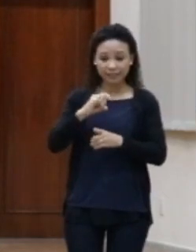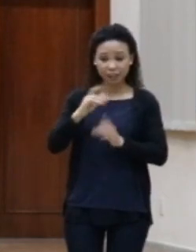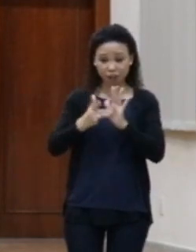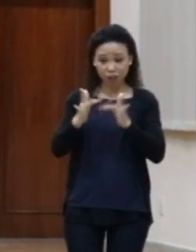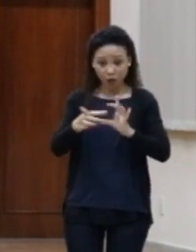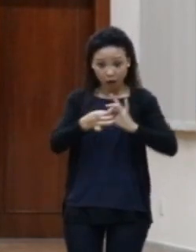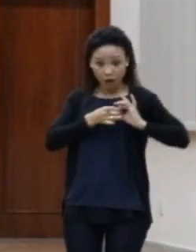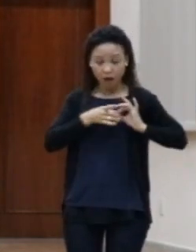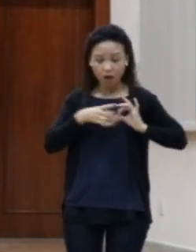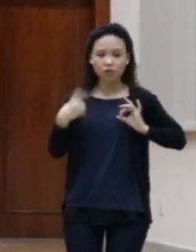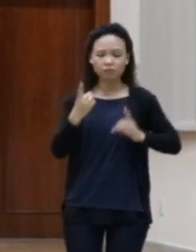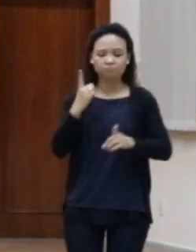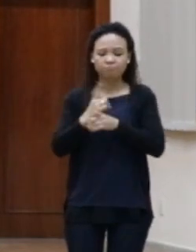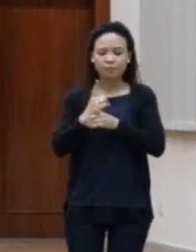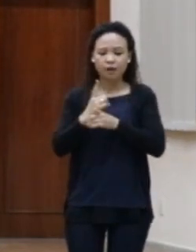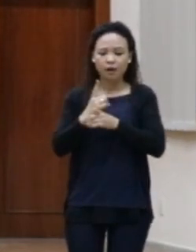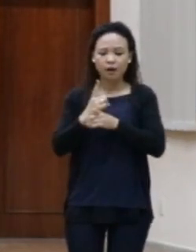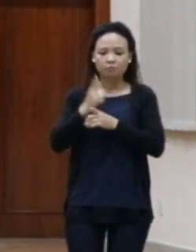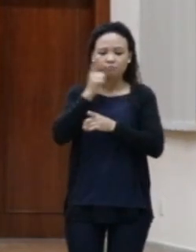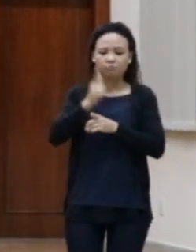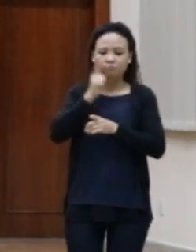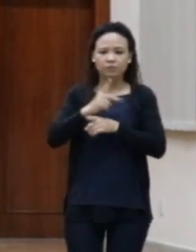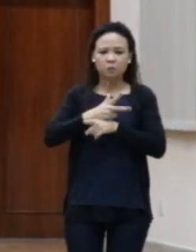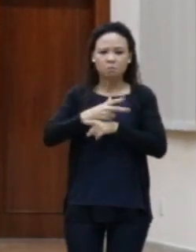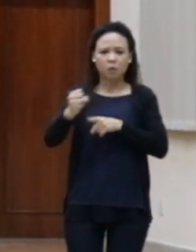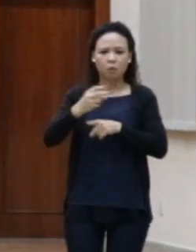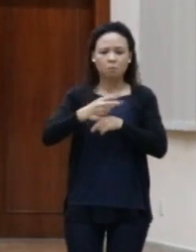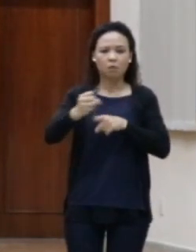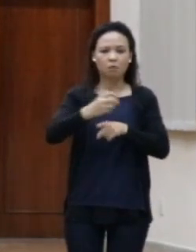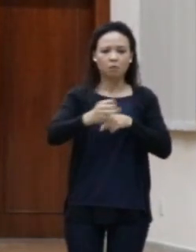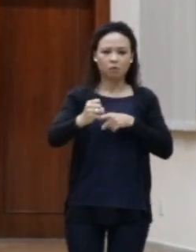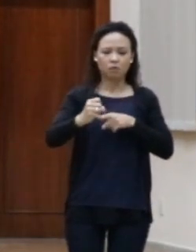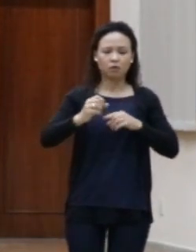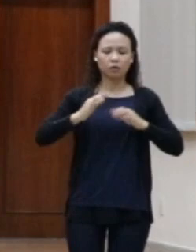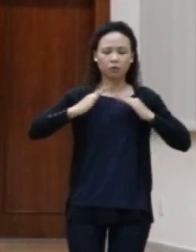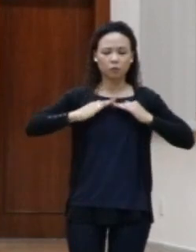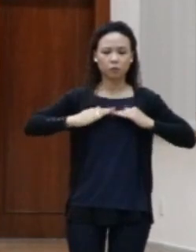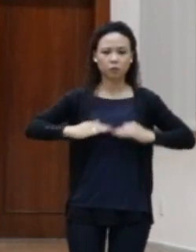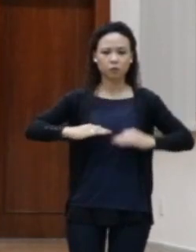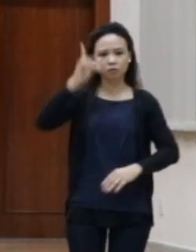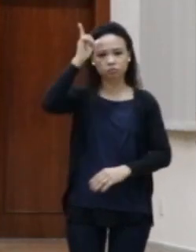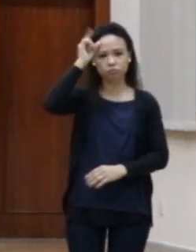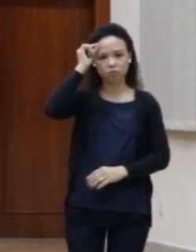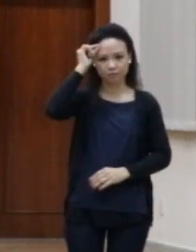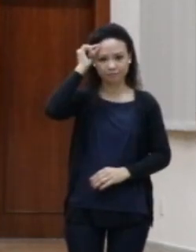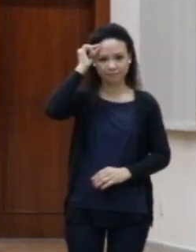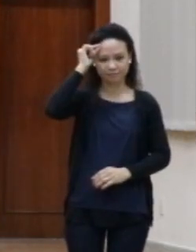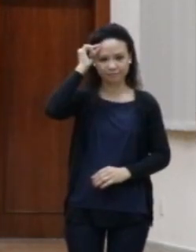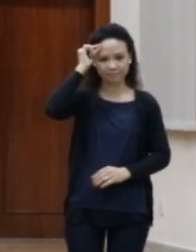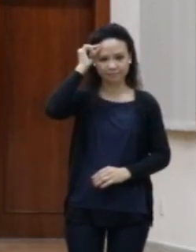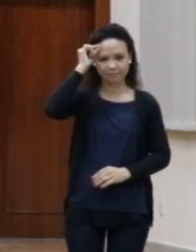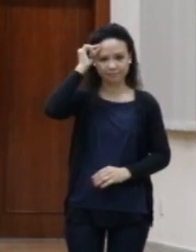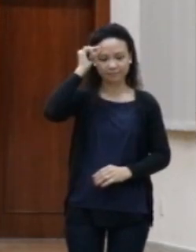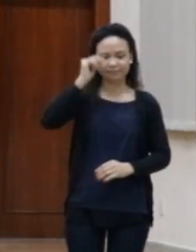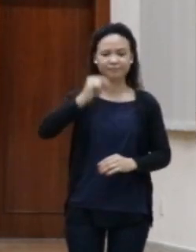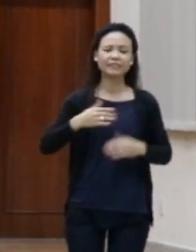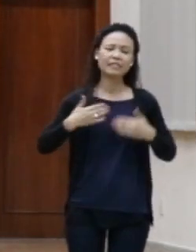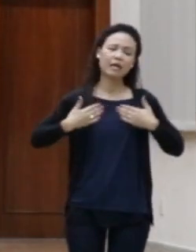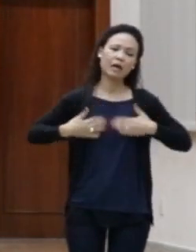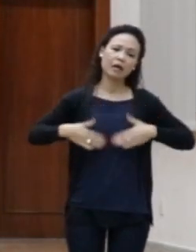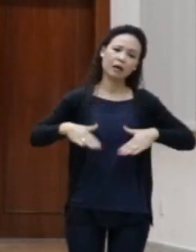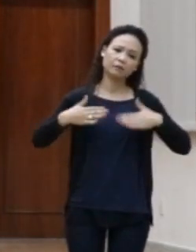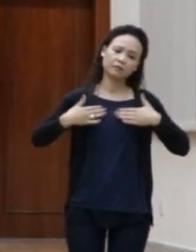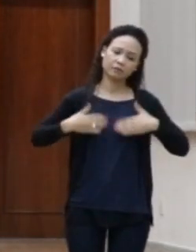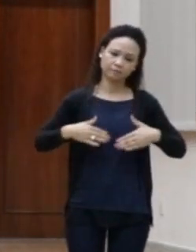e contentamento. Mas para o caso deste cego de nascença, quando nós olhamos